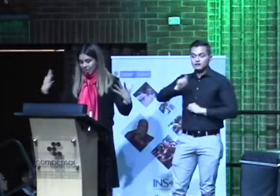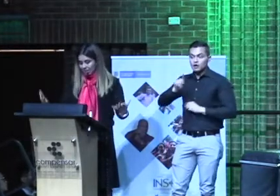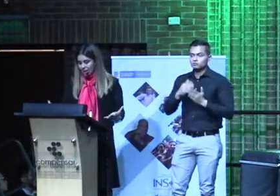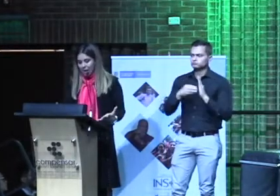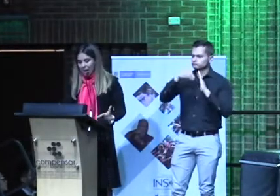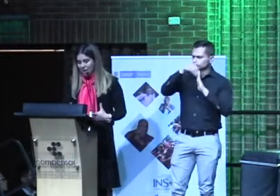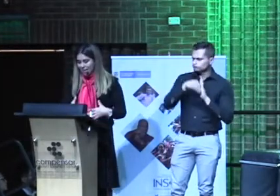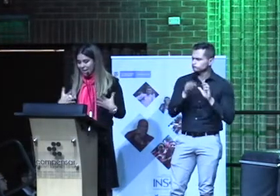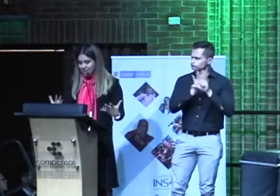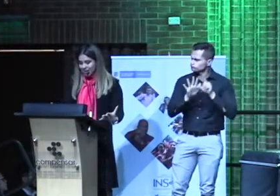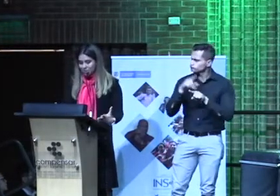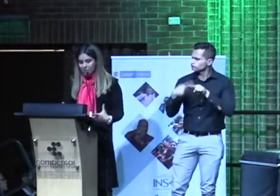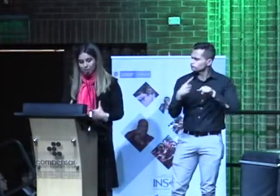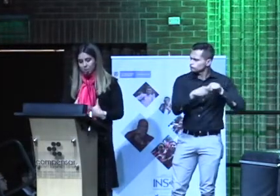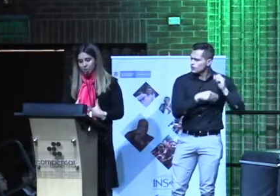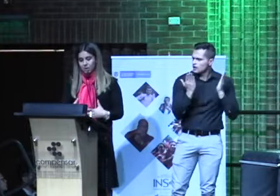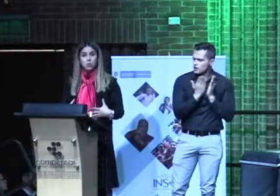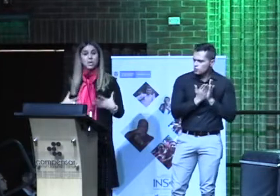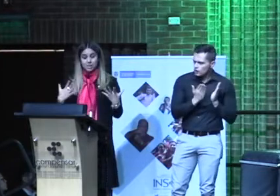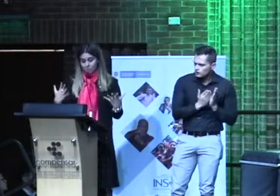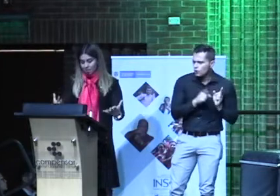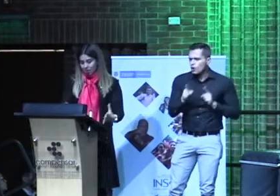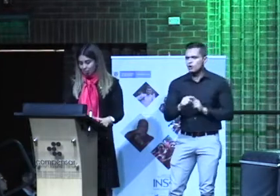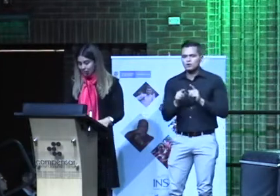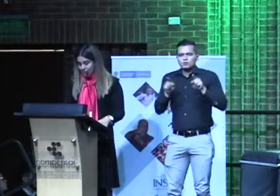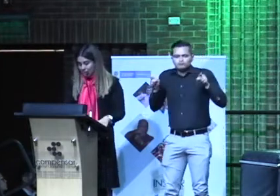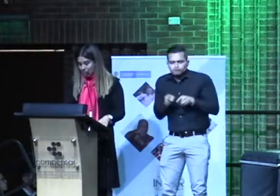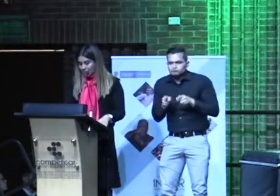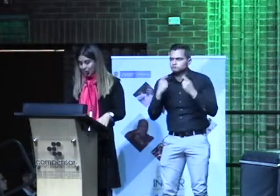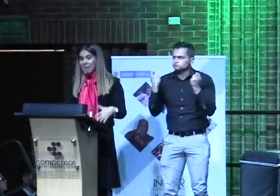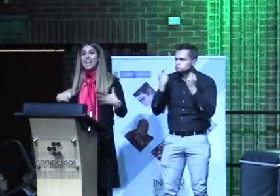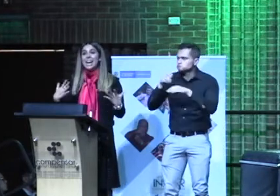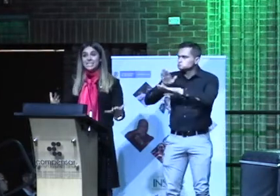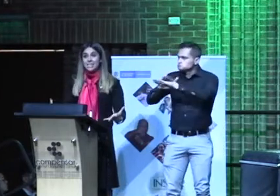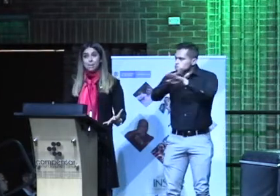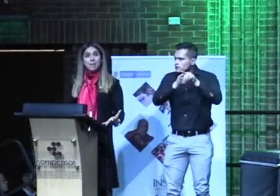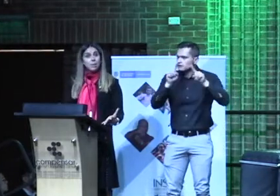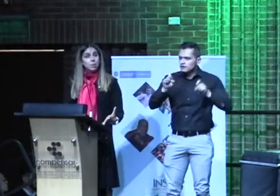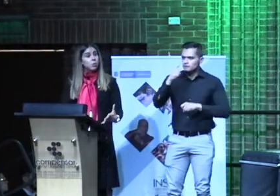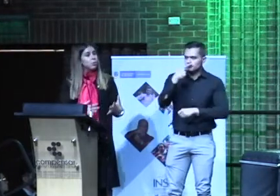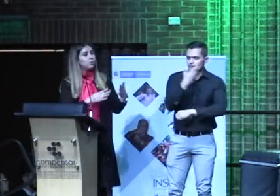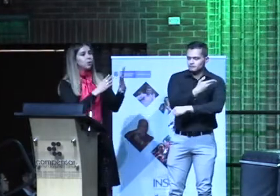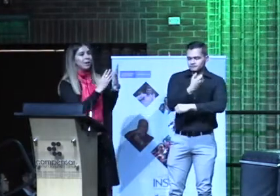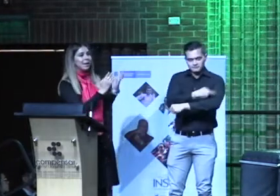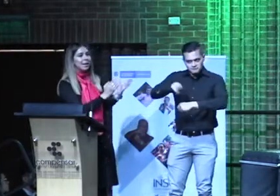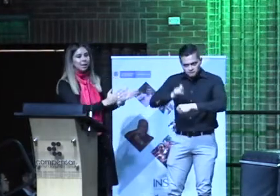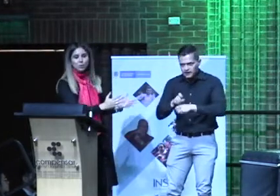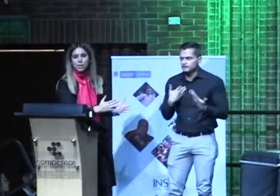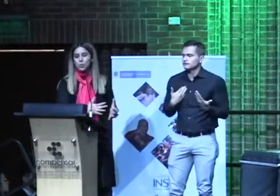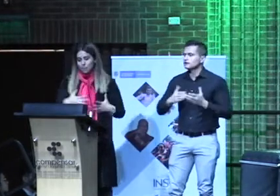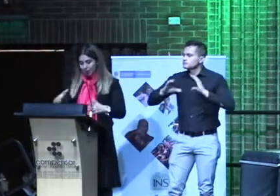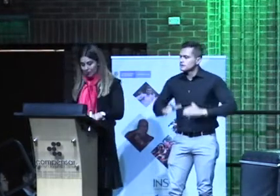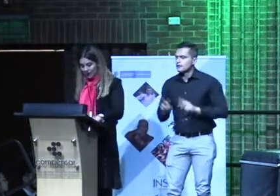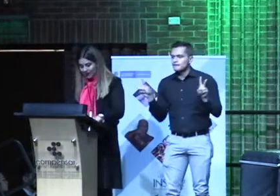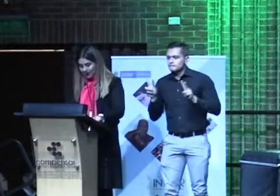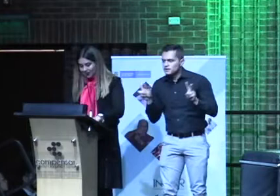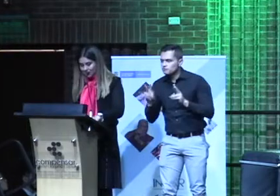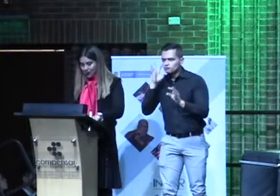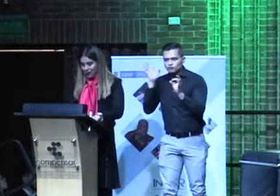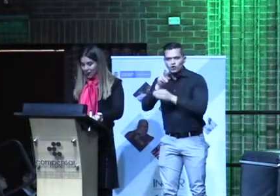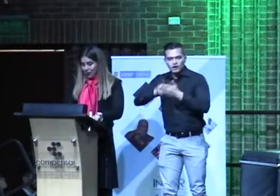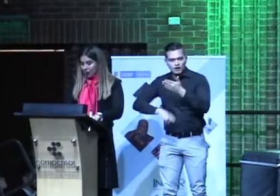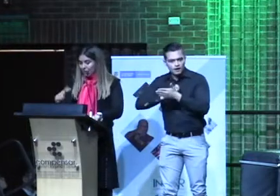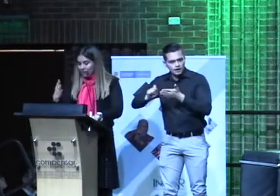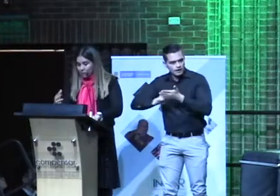educativos, entre esas había 10 cápsulas de asesorías en primera infancia, clases en vivo con un enfoque de lectoescritura y